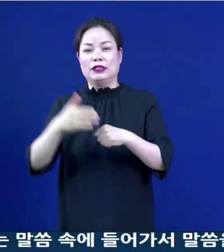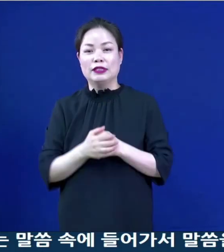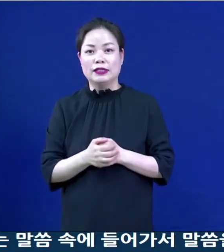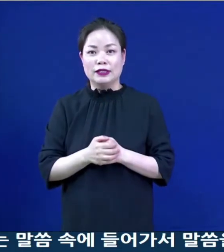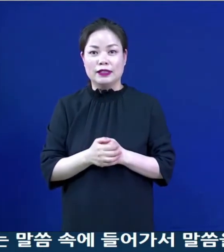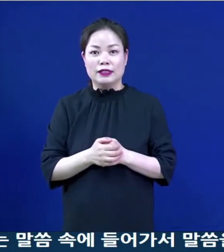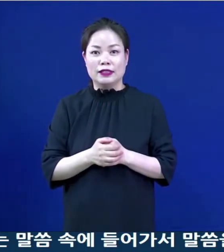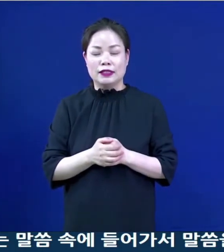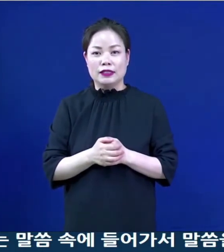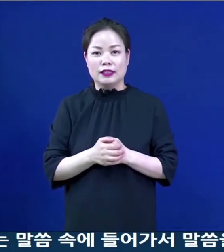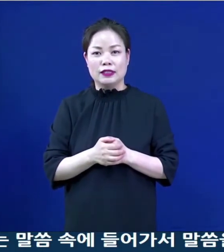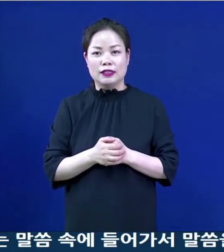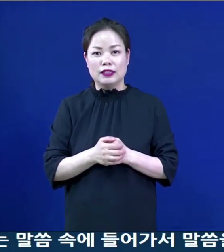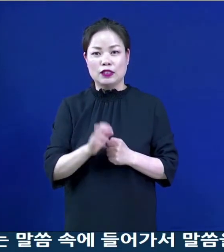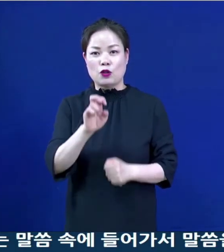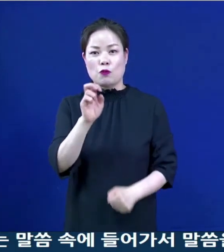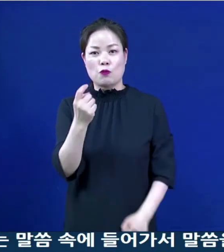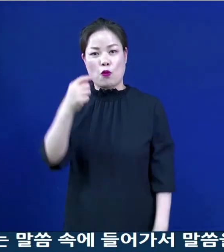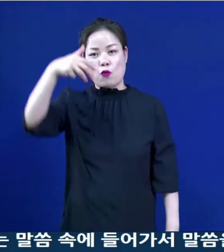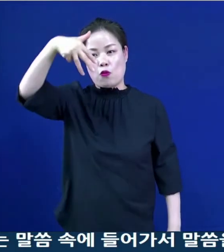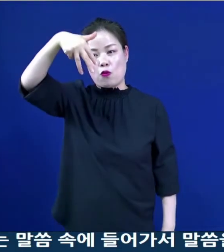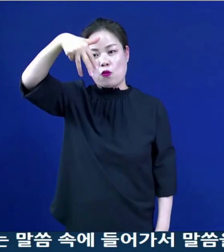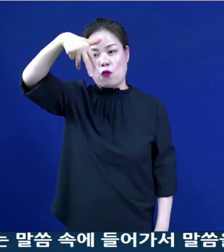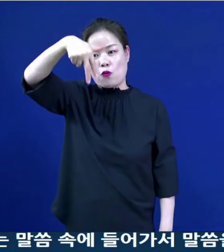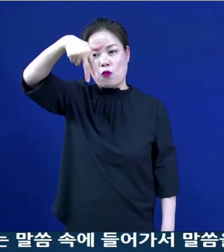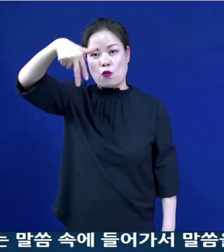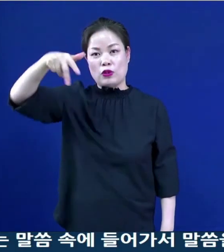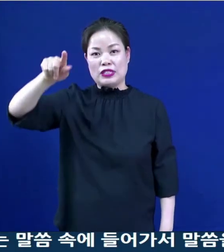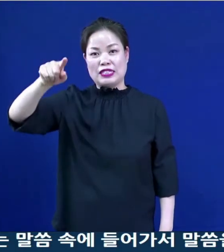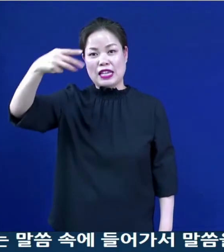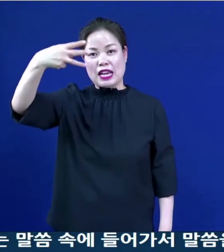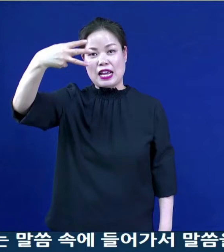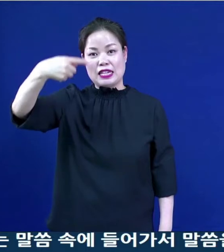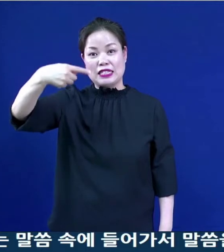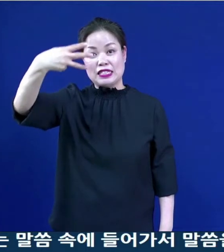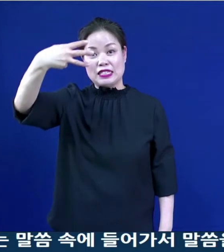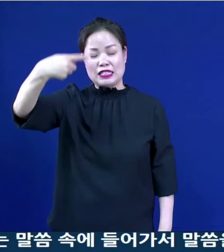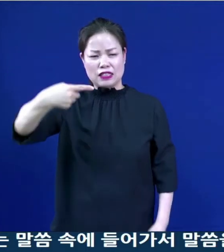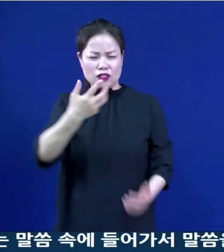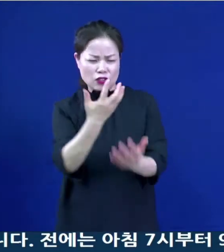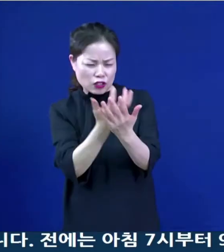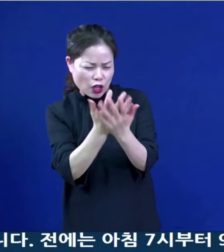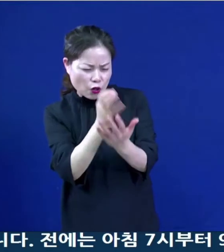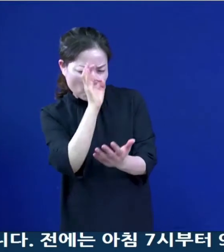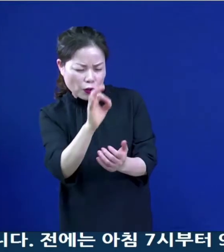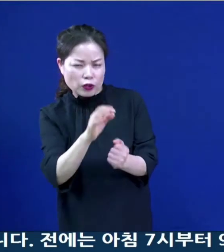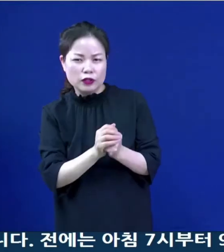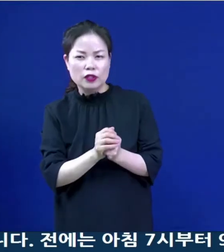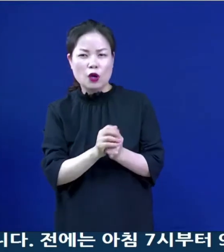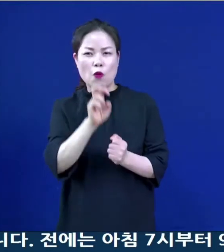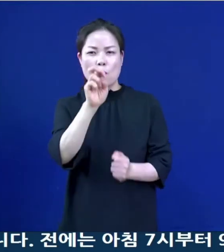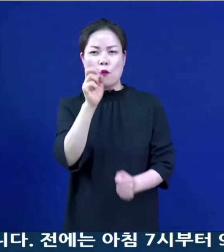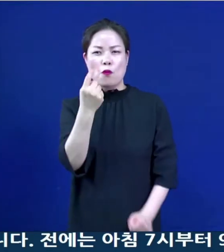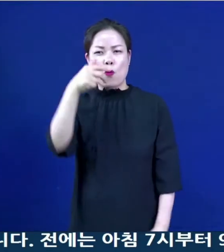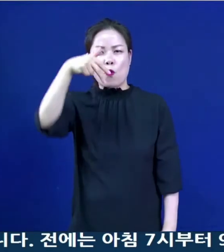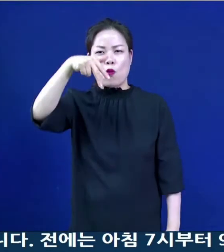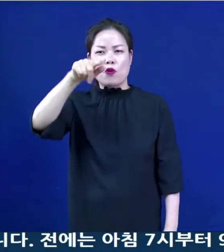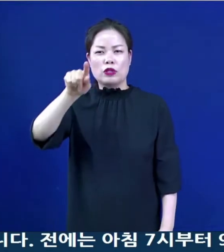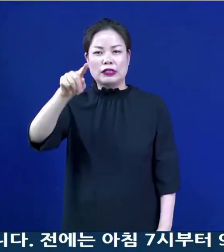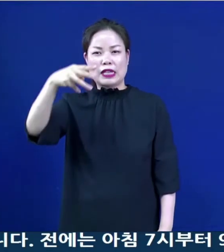우연히 그 모차르트에 관련된 자료를 보다가 모차르트가